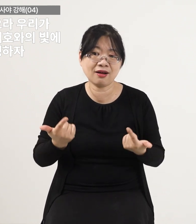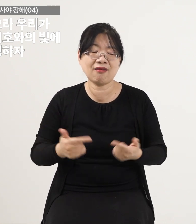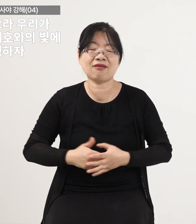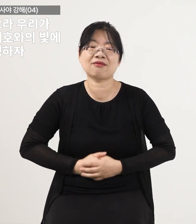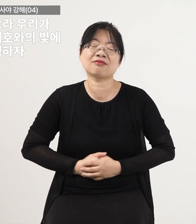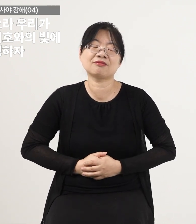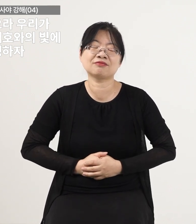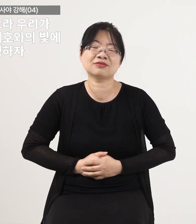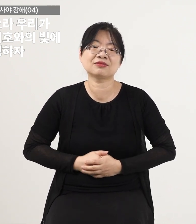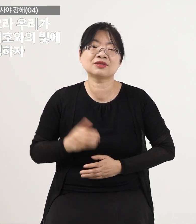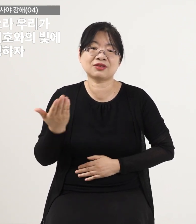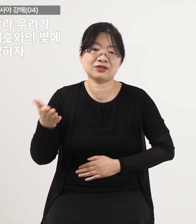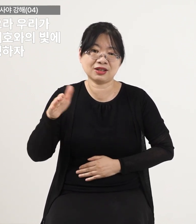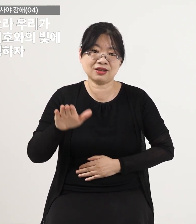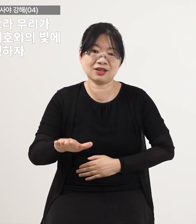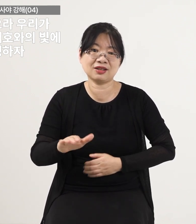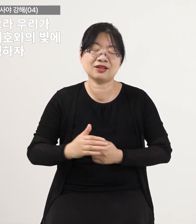완성된 야곱이 아니지만